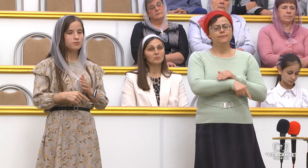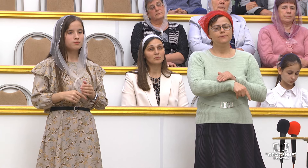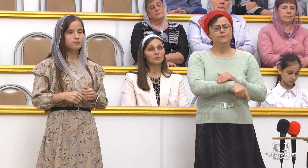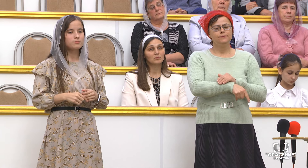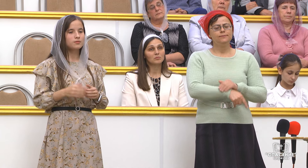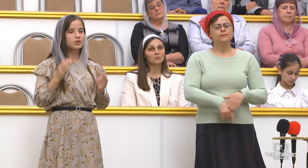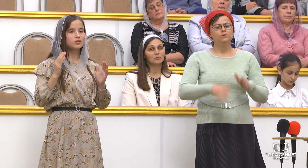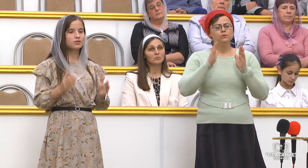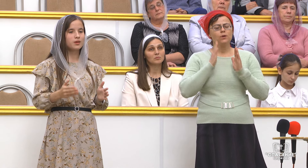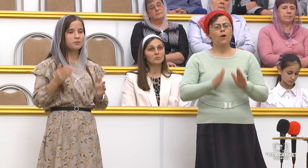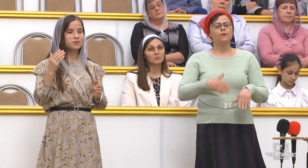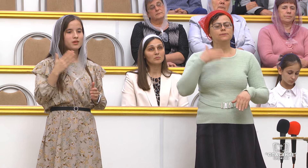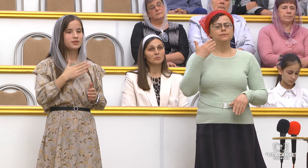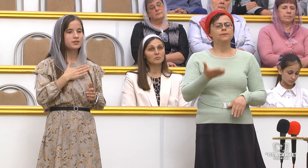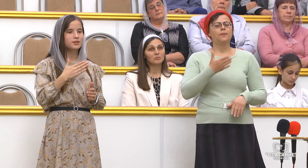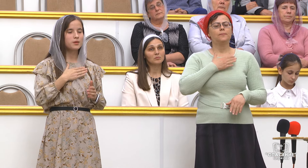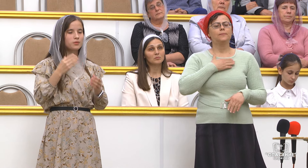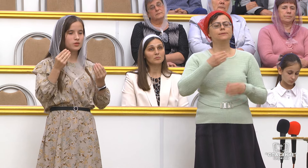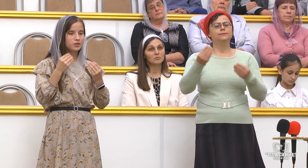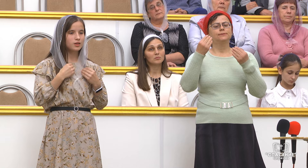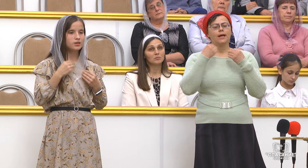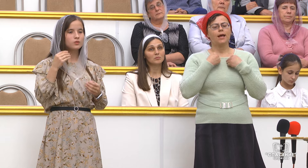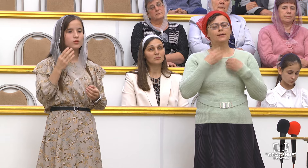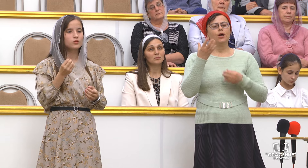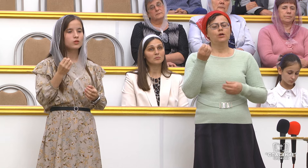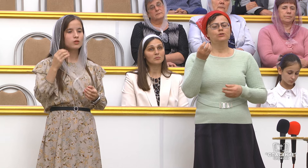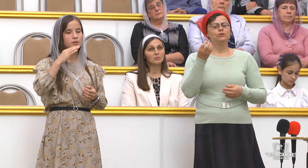Только мне даны еще и небеса.